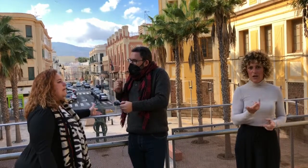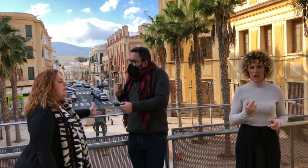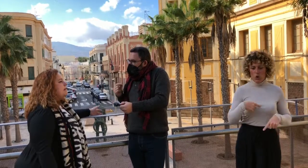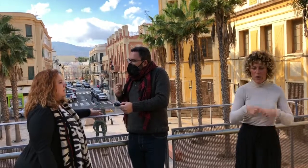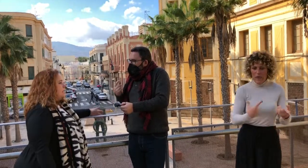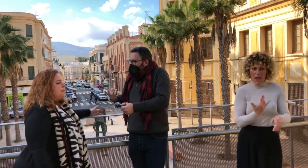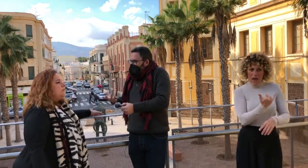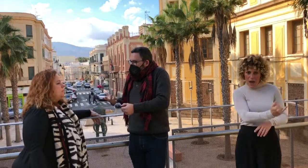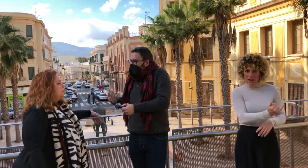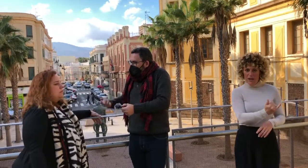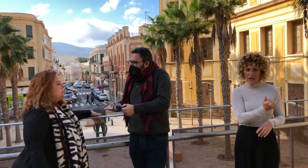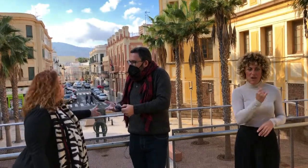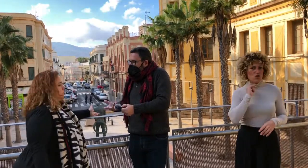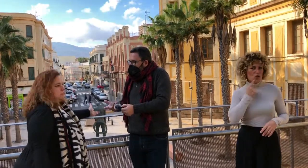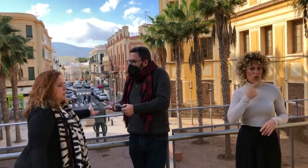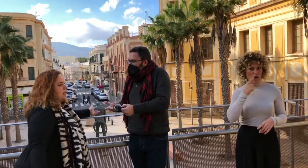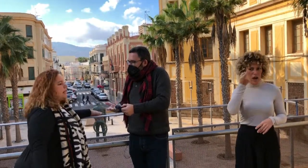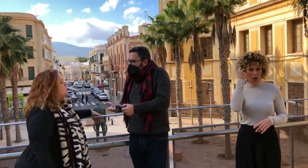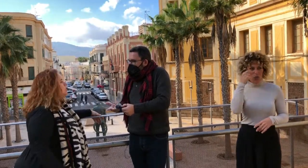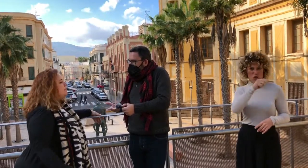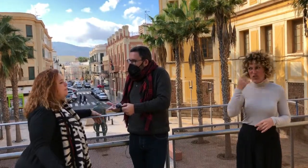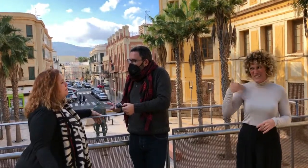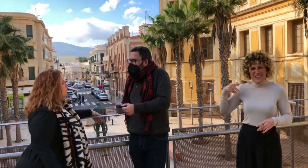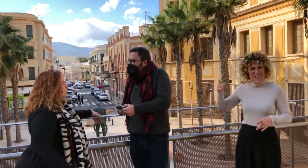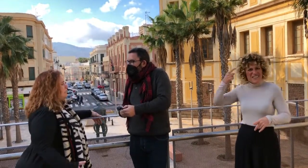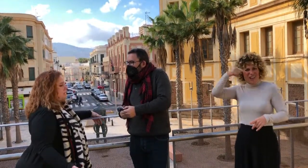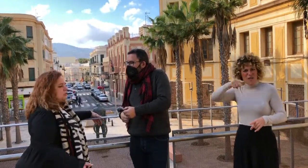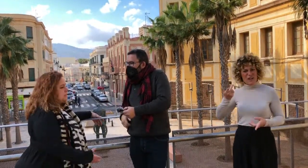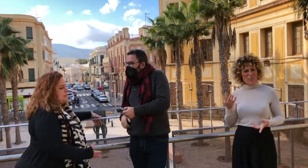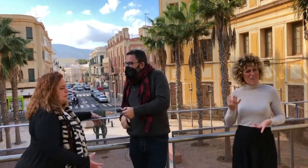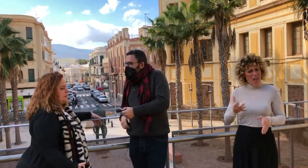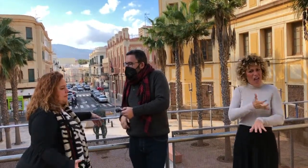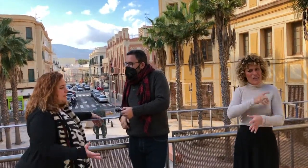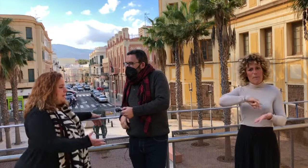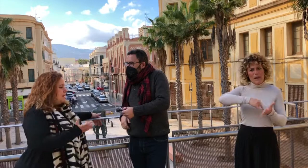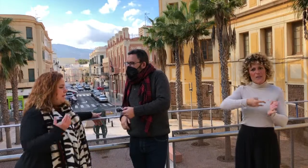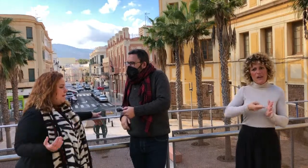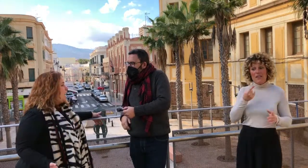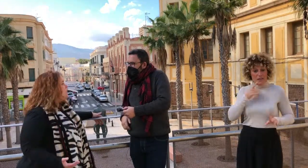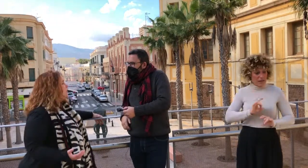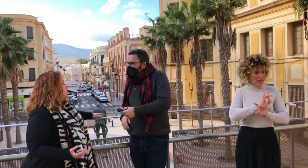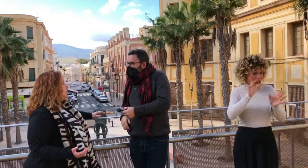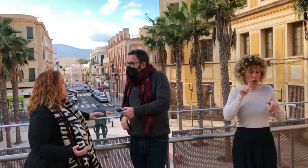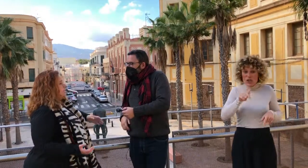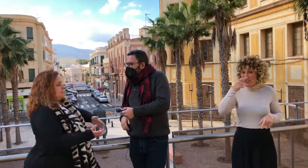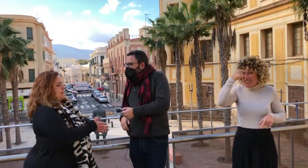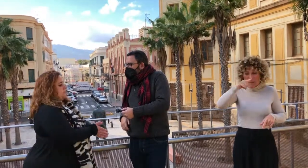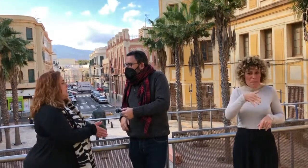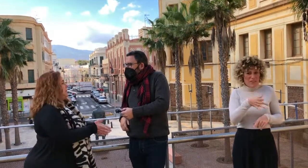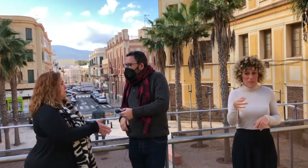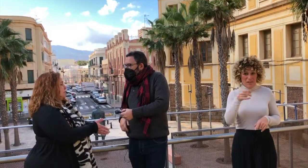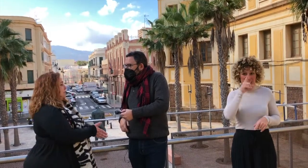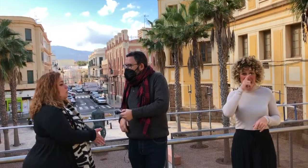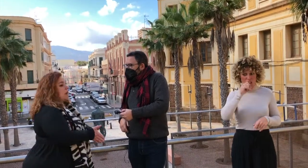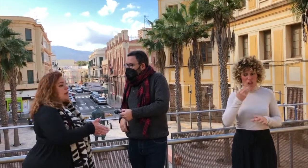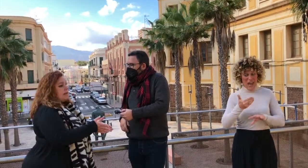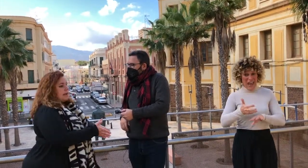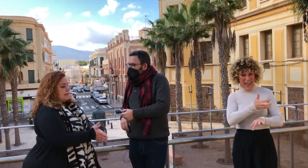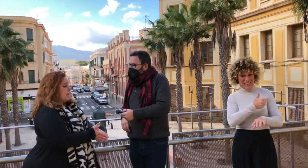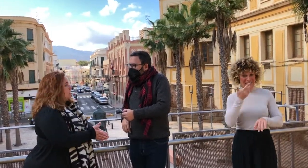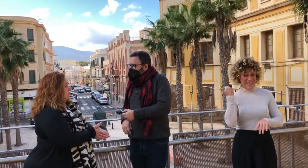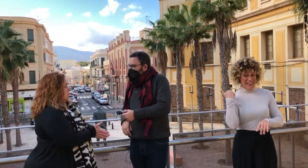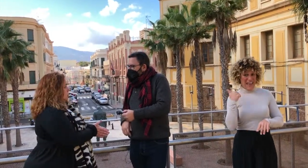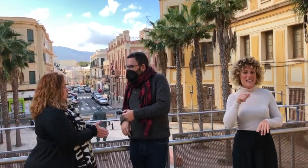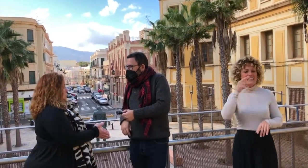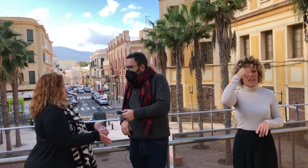sea sabe, nuevo, ¿no? Claro. Que ya lo saben y lo podían planificar eso perfectamente. Eso se sabe perfectamente desde el año anterior, que se planifican, que se matriculan, que